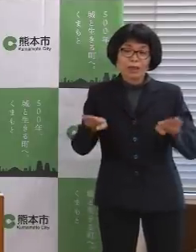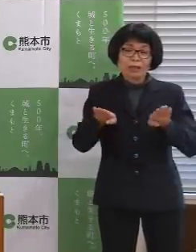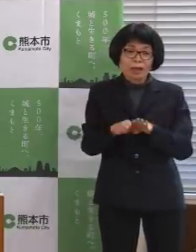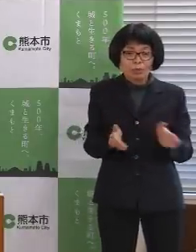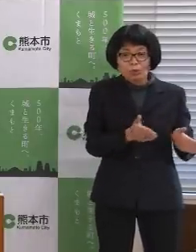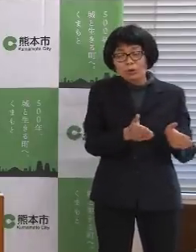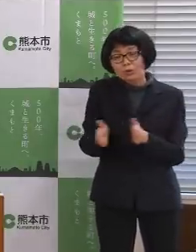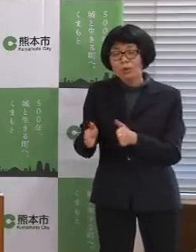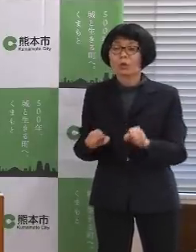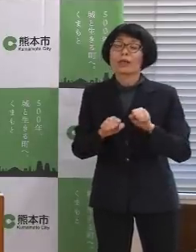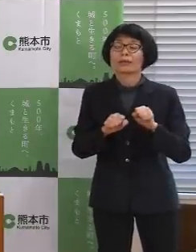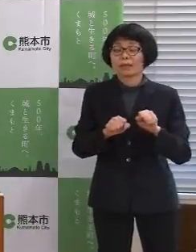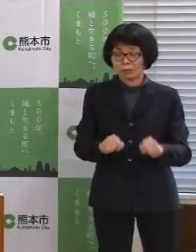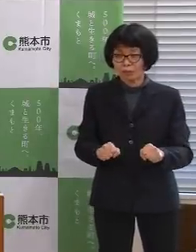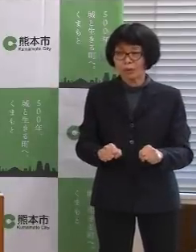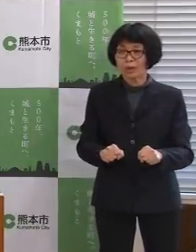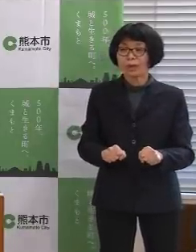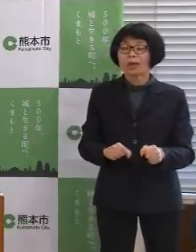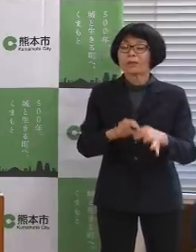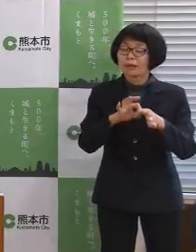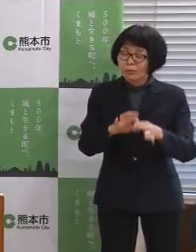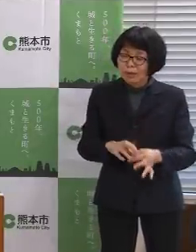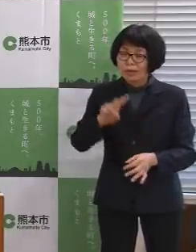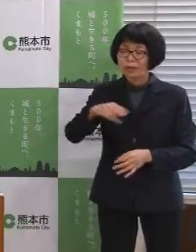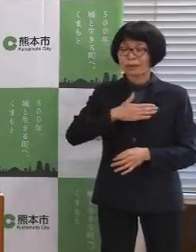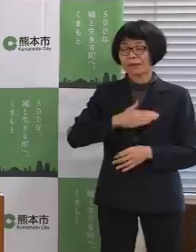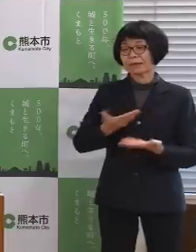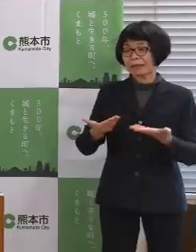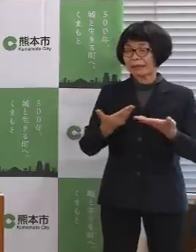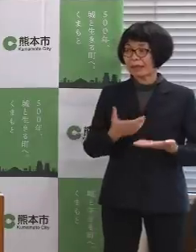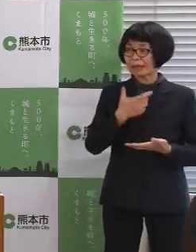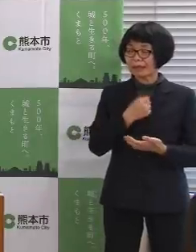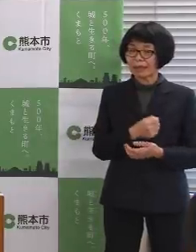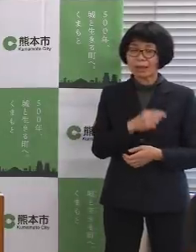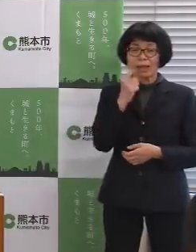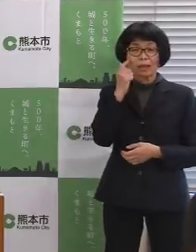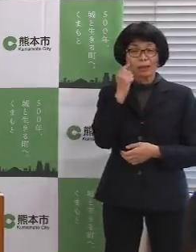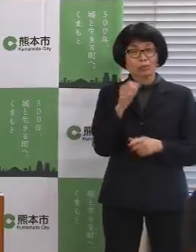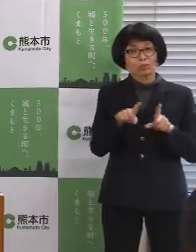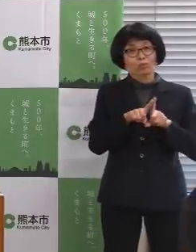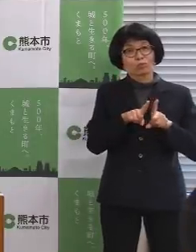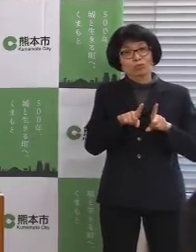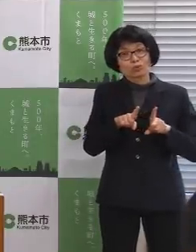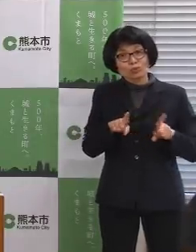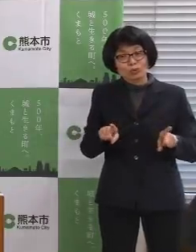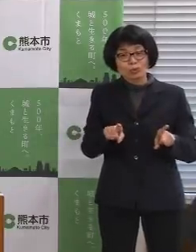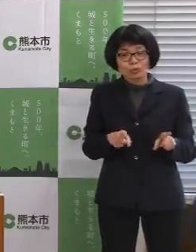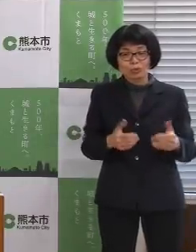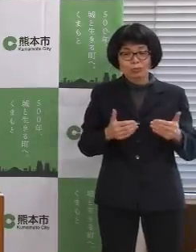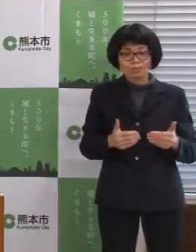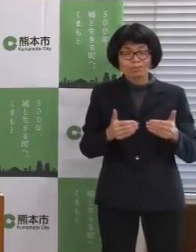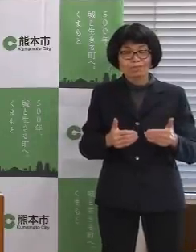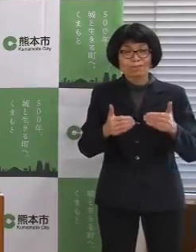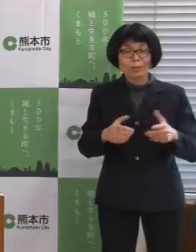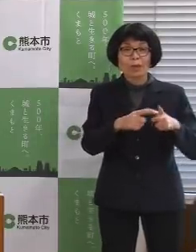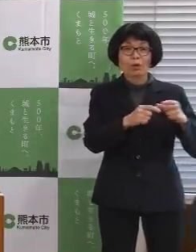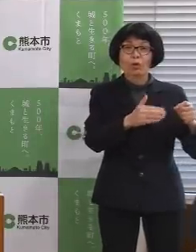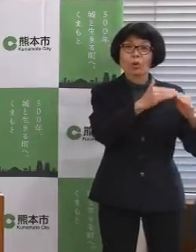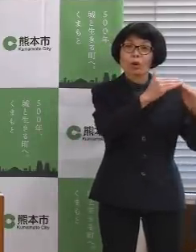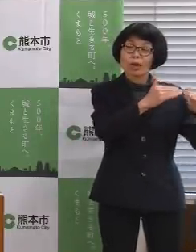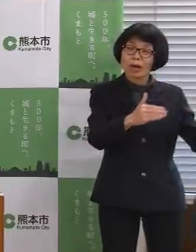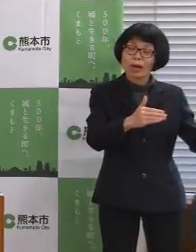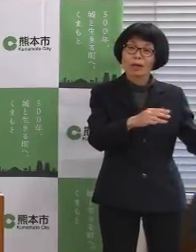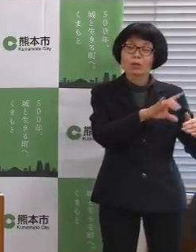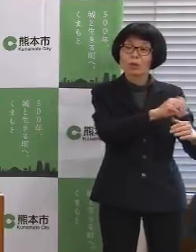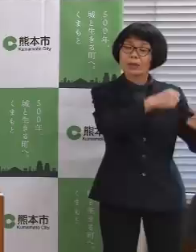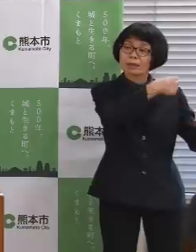ので、まあ、その辺はぜひご理解いただきたいと思います。多分普通のペースで、国会の議決を待